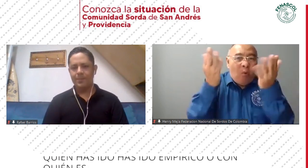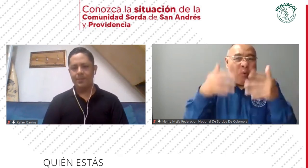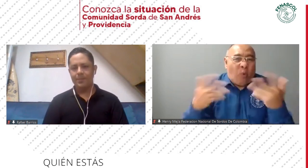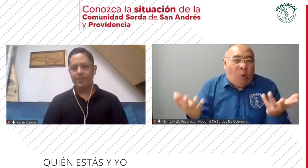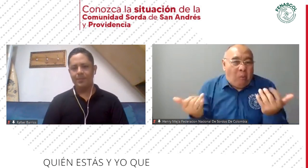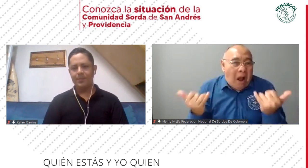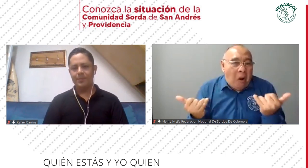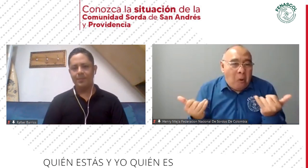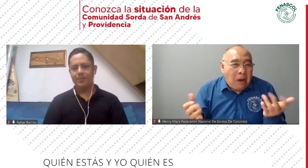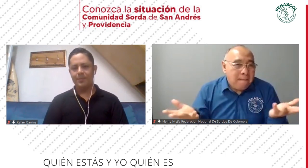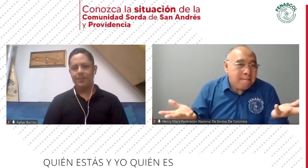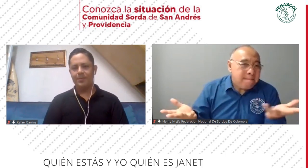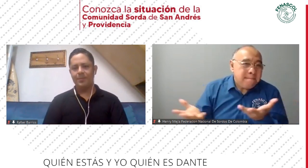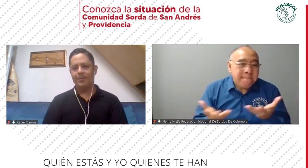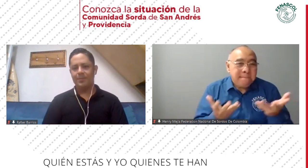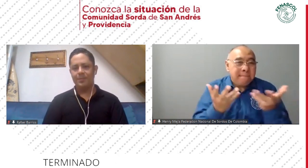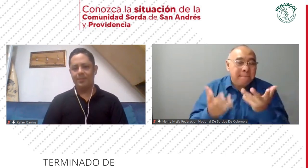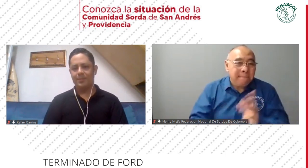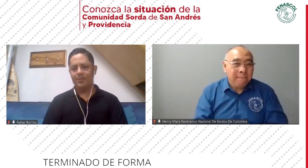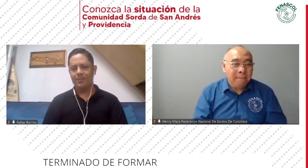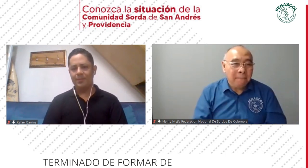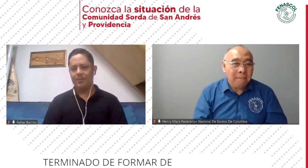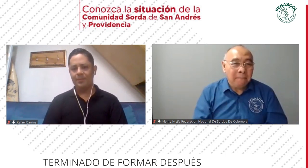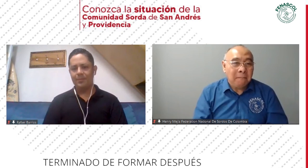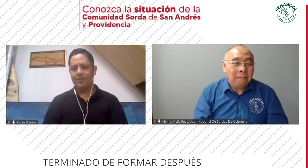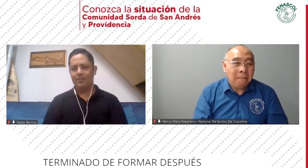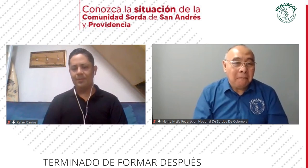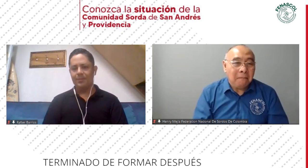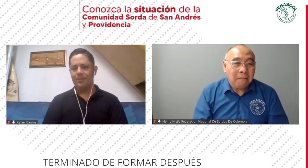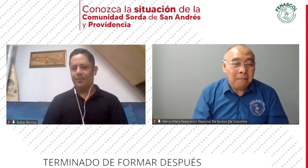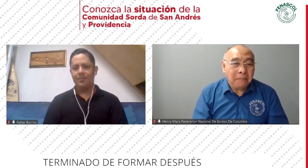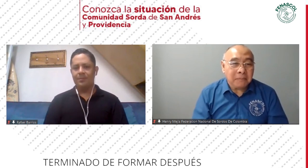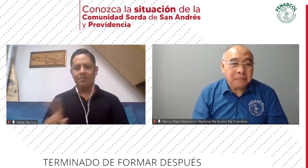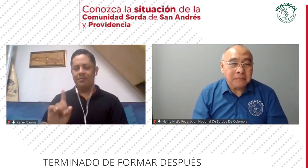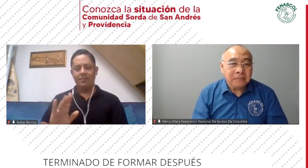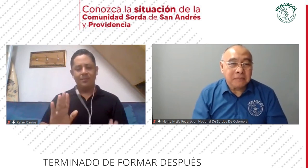quienes ha sido quienes se han terminado de formar después